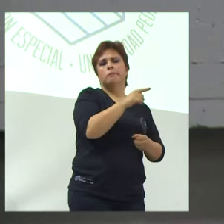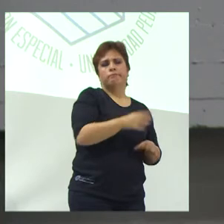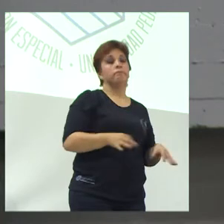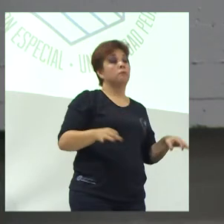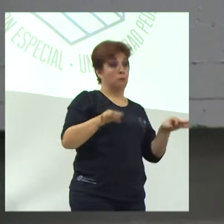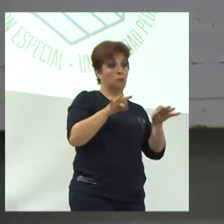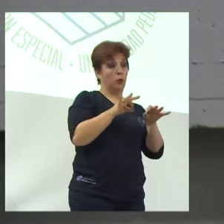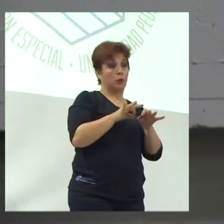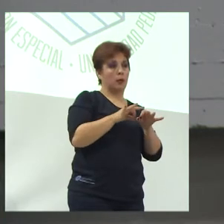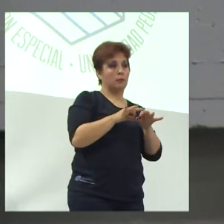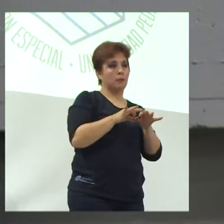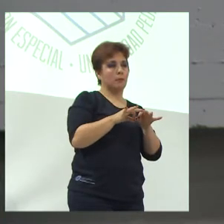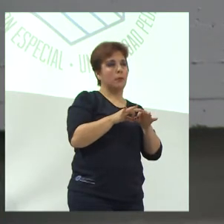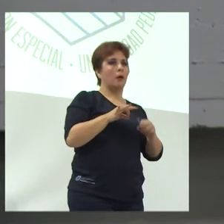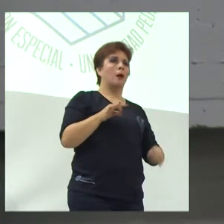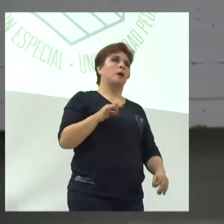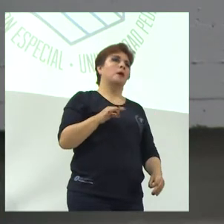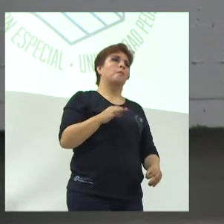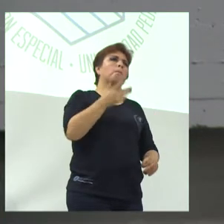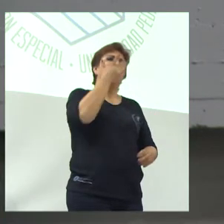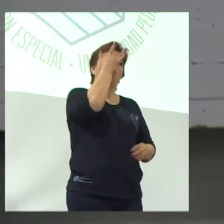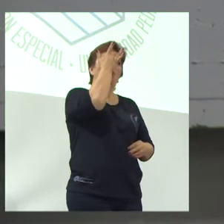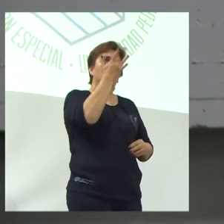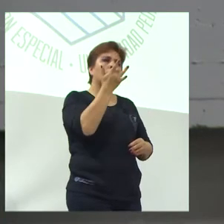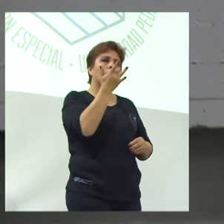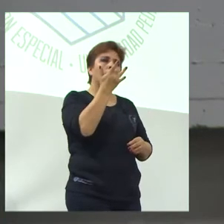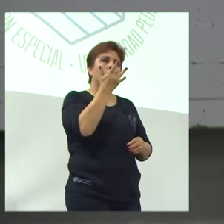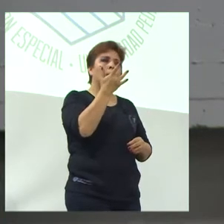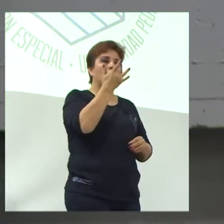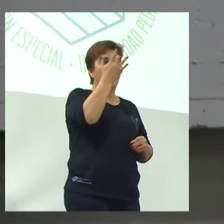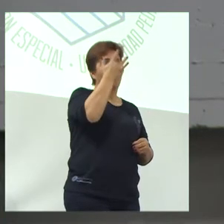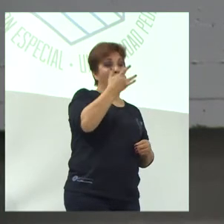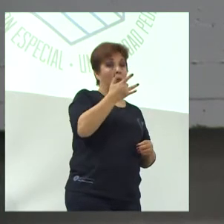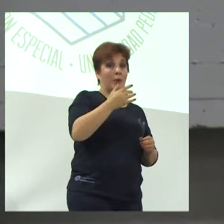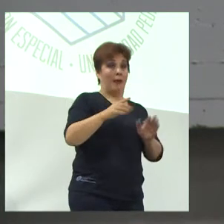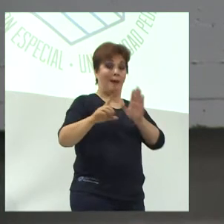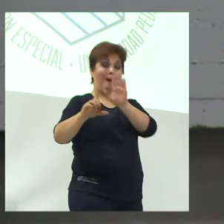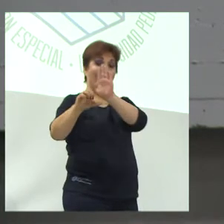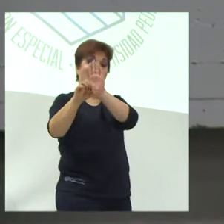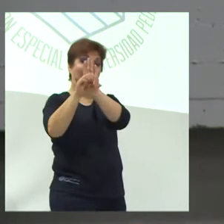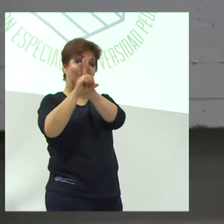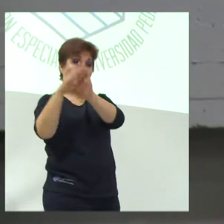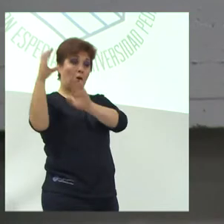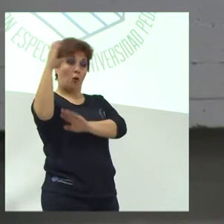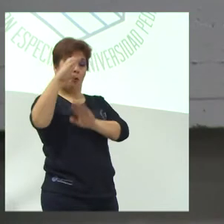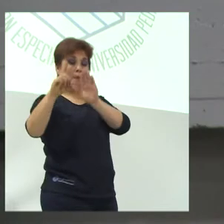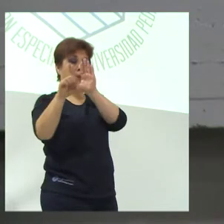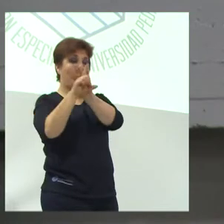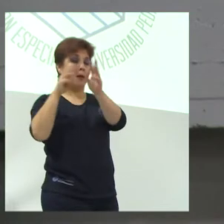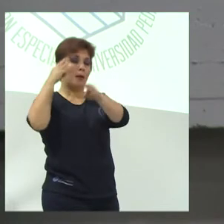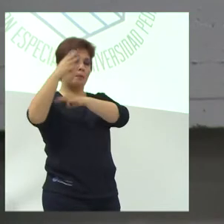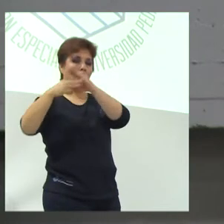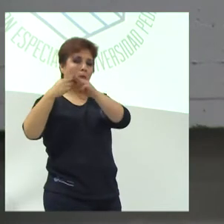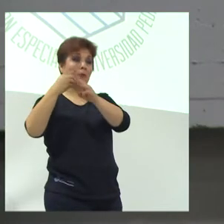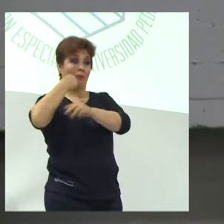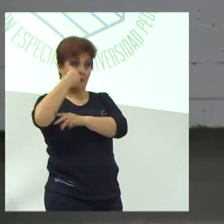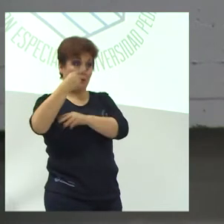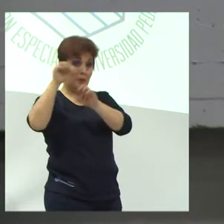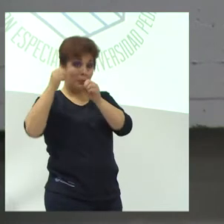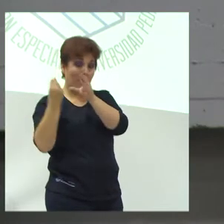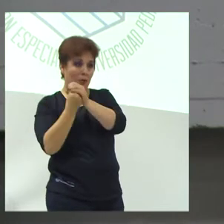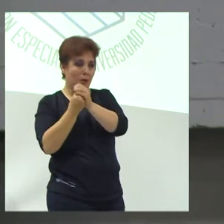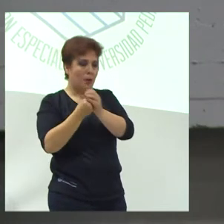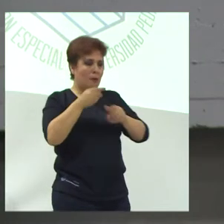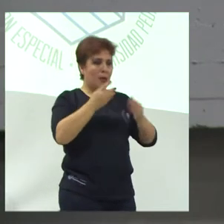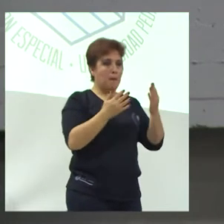un importante hito de cara a la normativa nacional e internacional el programa se